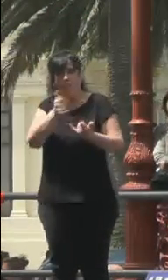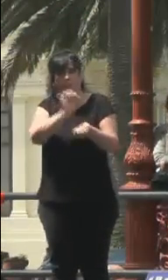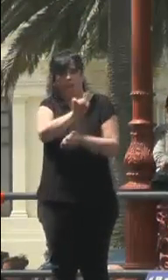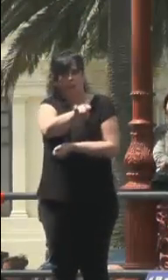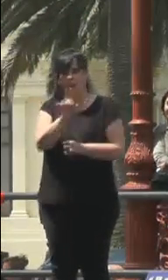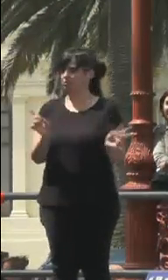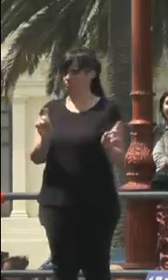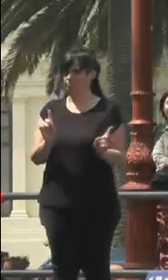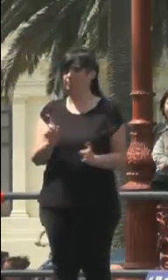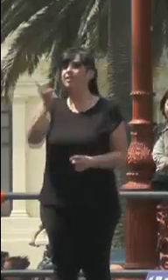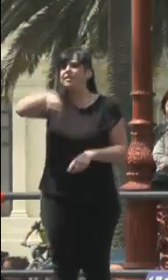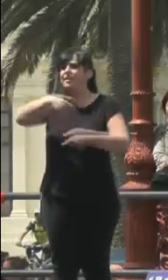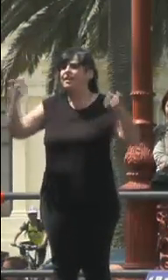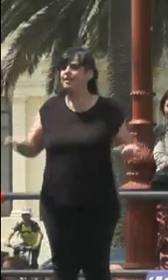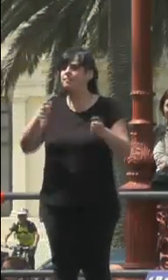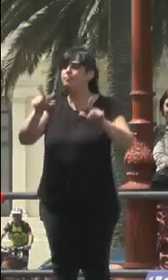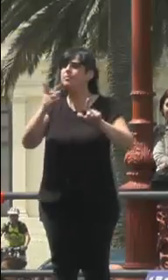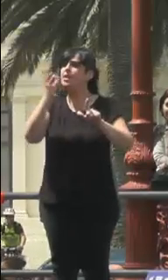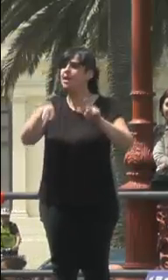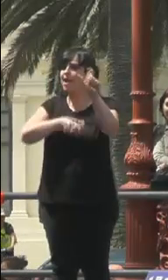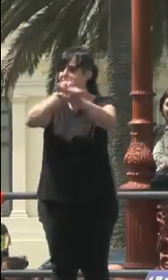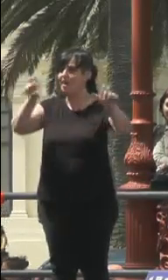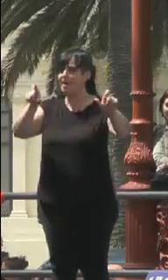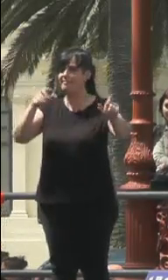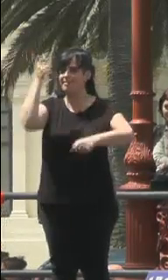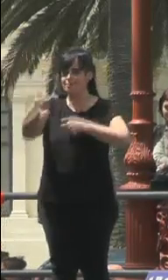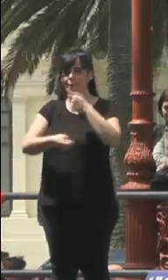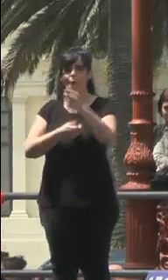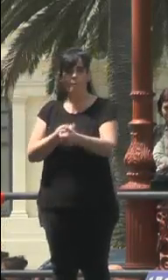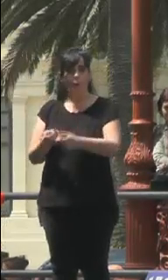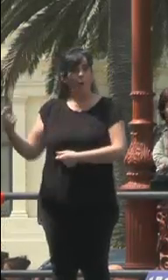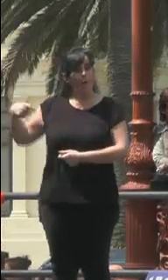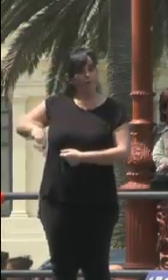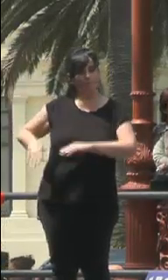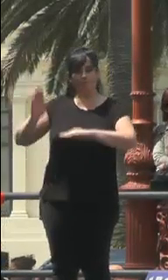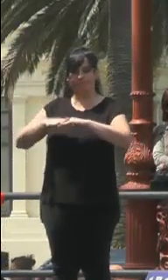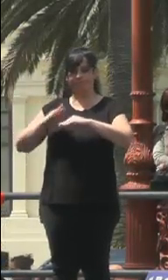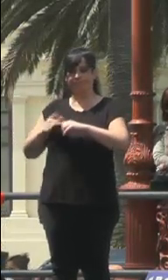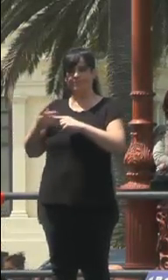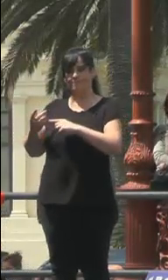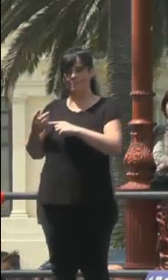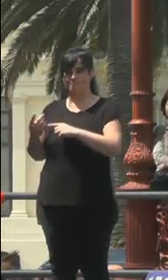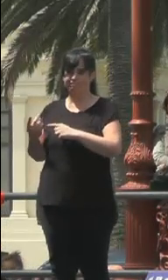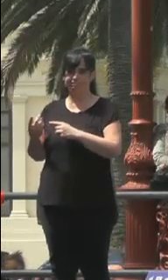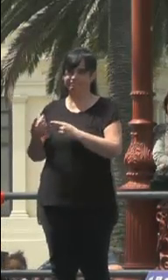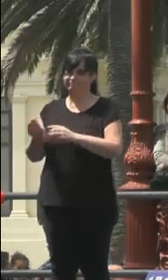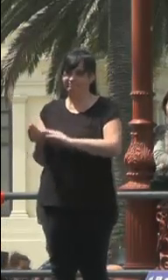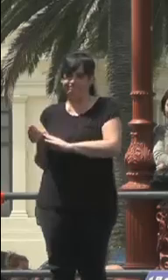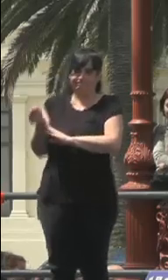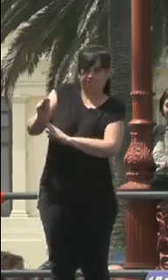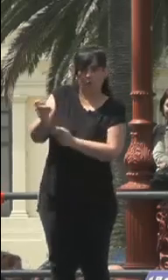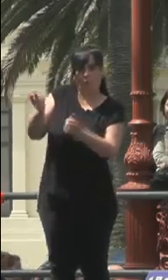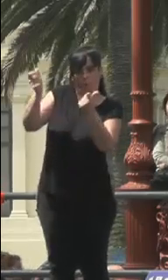e o goberno desa xente que imos incrementar o salario mínimo interprofesional. E te decimos ao